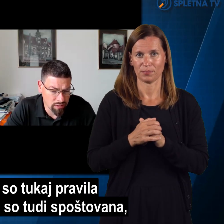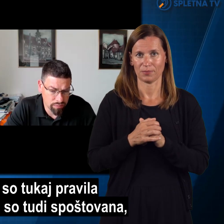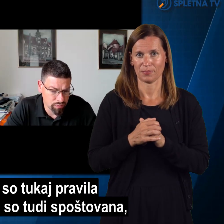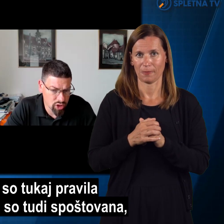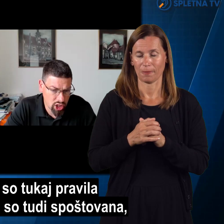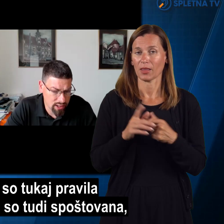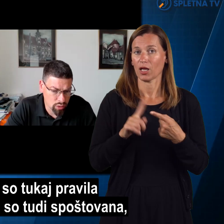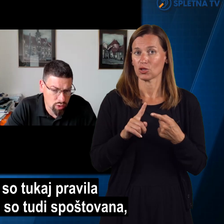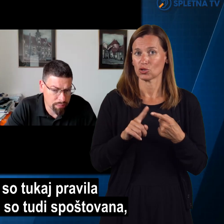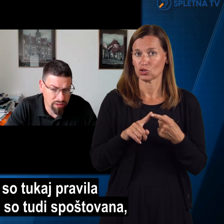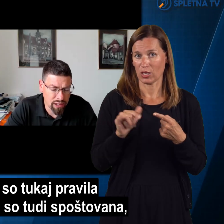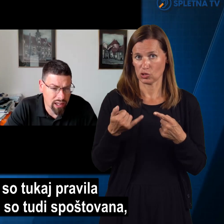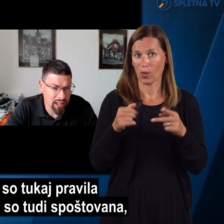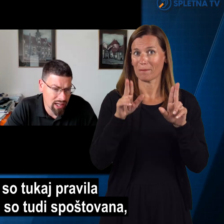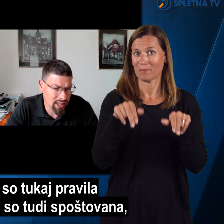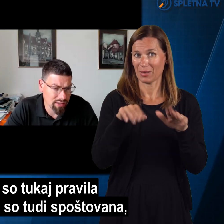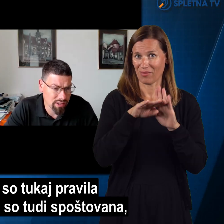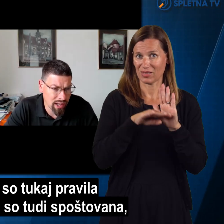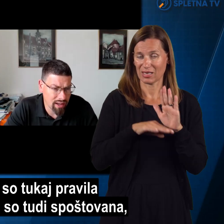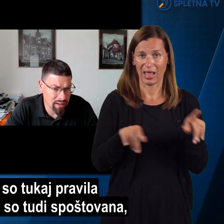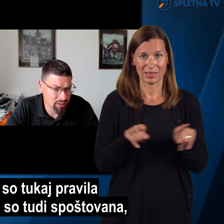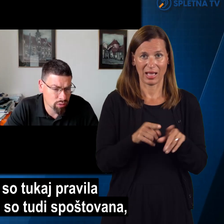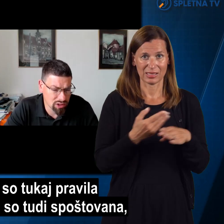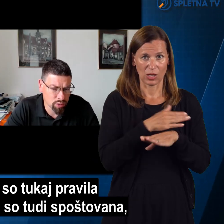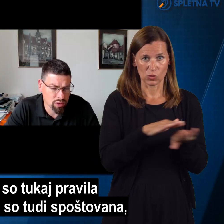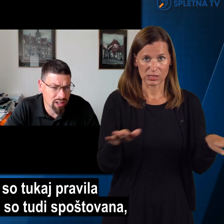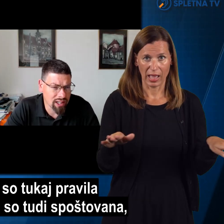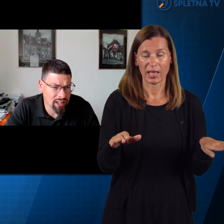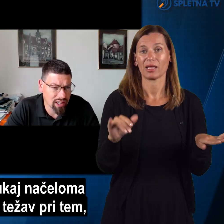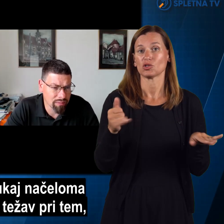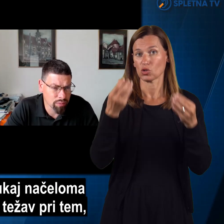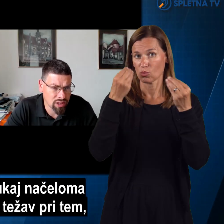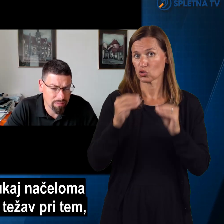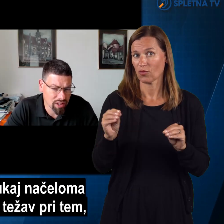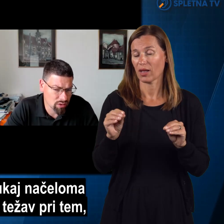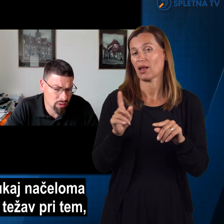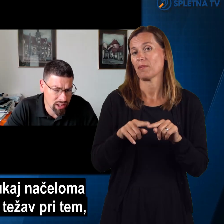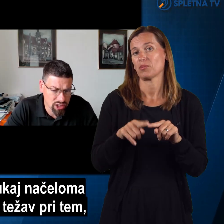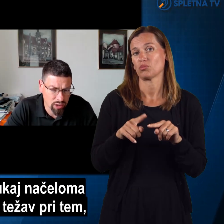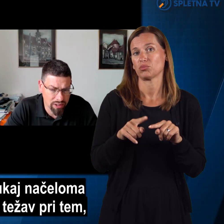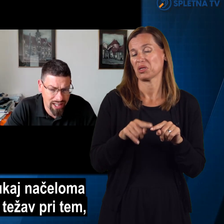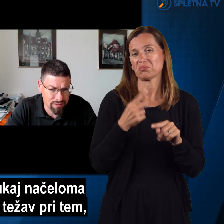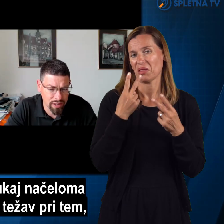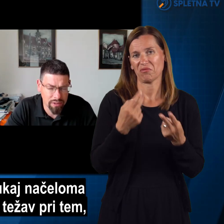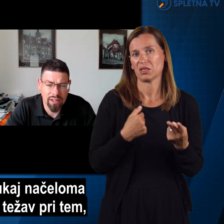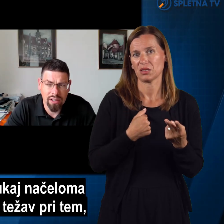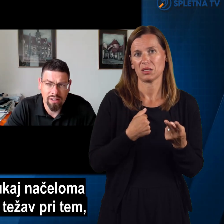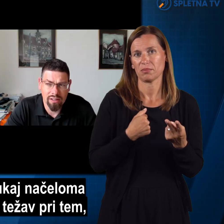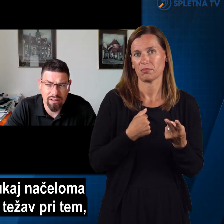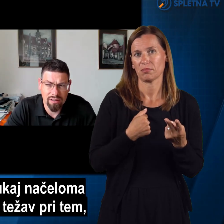Tako da, če so tukaj pravila enaka za vse in so tudi spoštovana, potem jaz tukaj načeloma ne